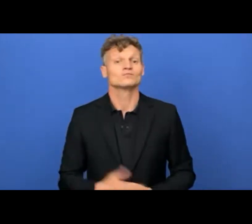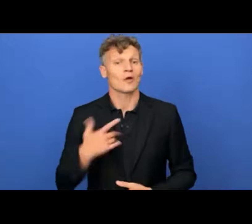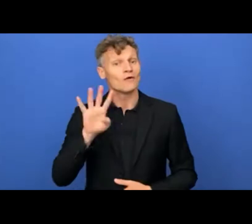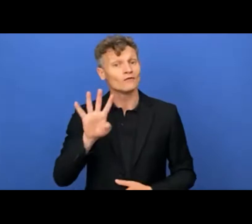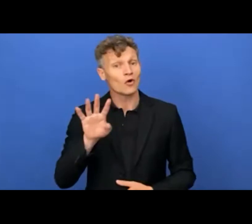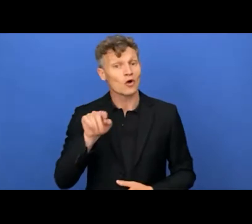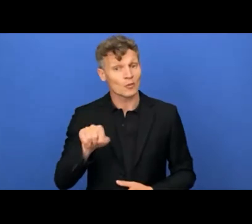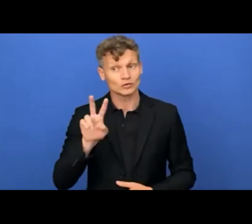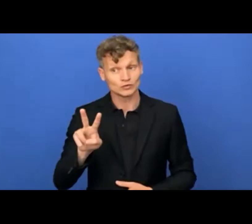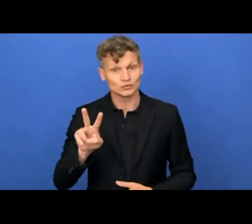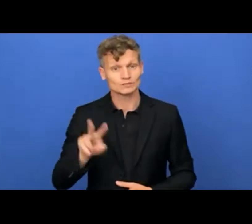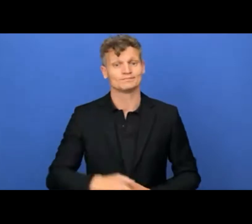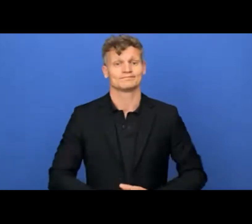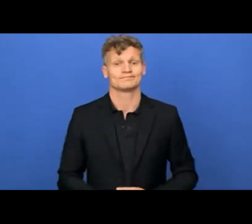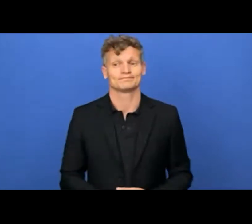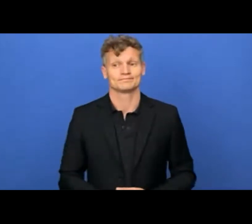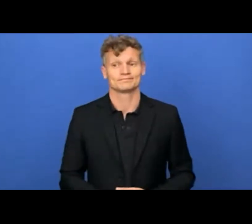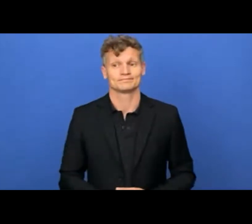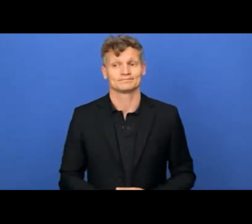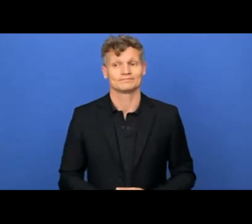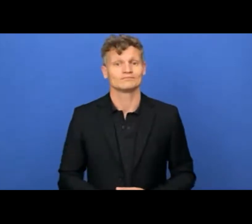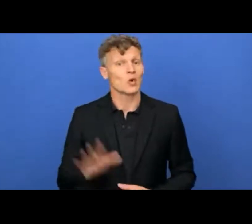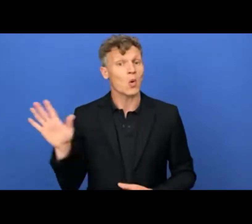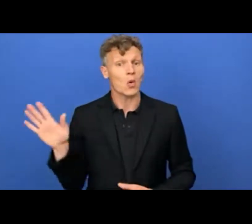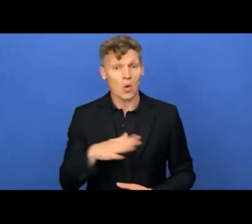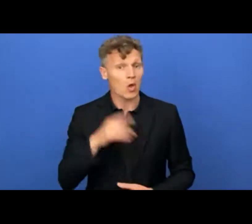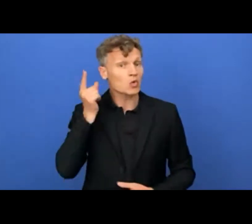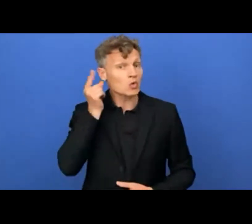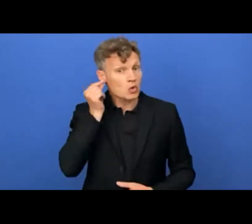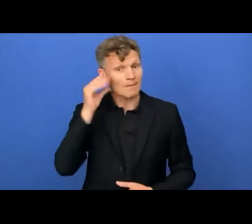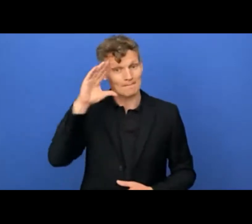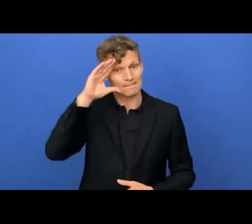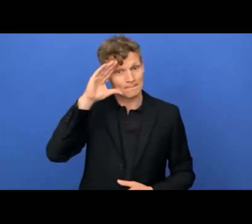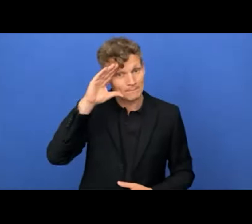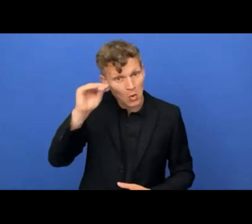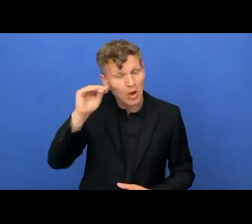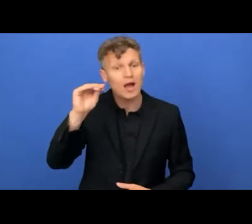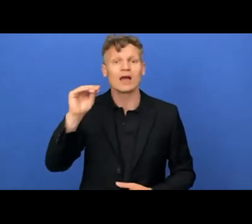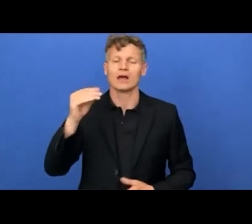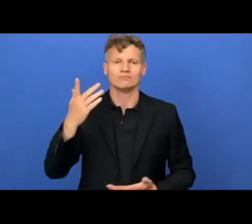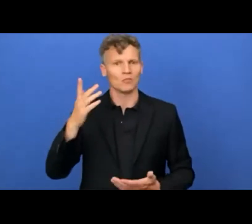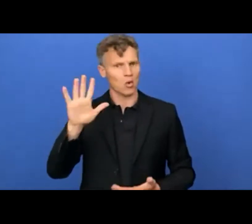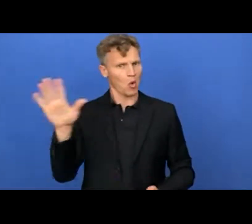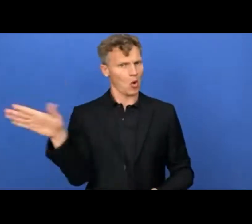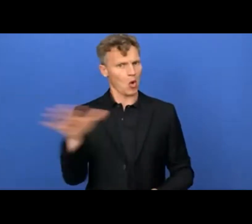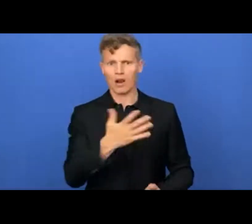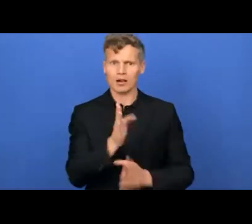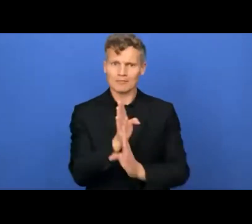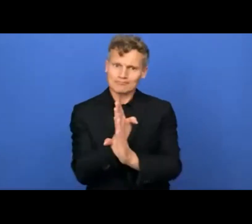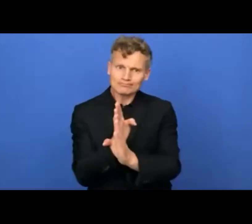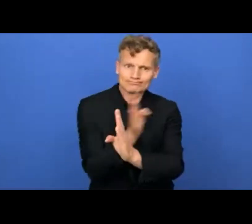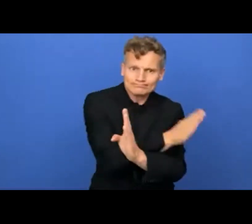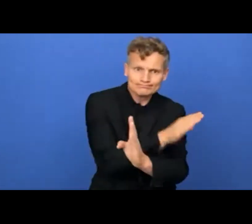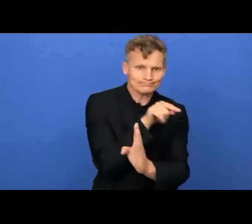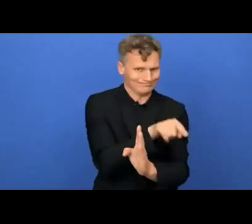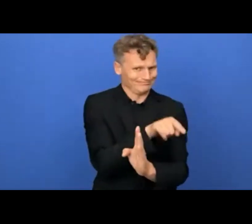dans la cible 4.2, qui est de s'assurer que toutes les garçons et toutes les filles aient accès à des activités de développement et